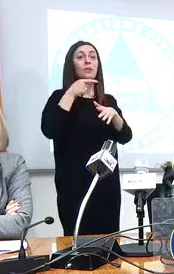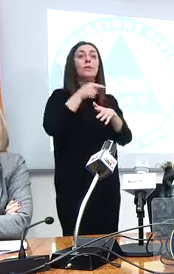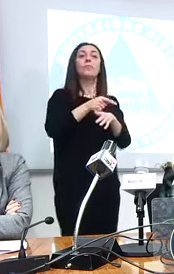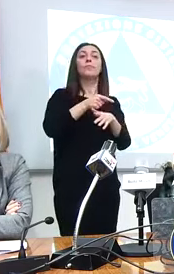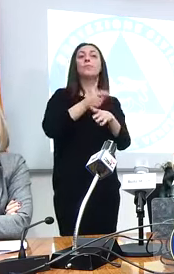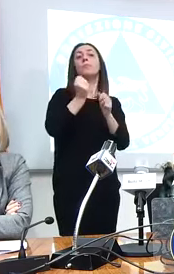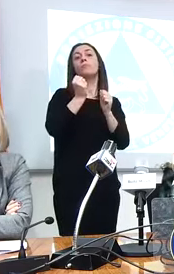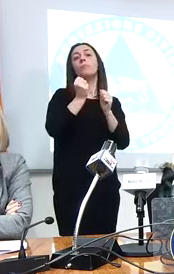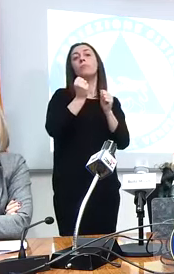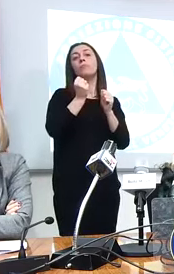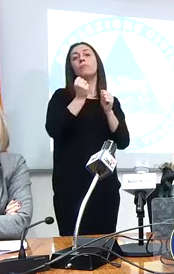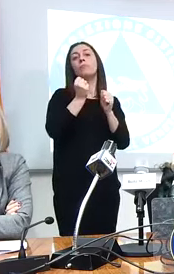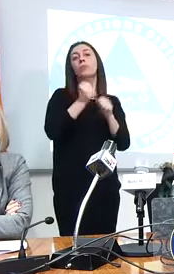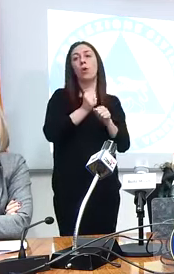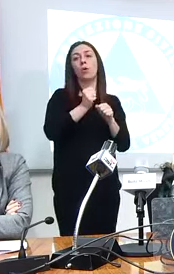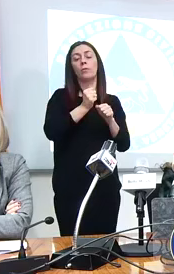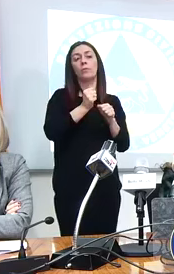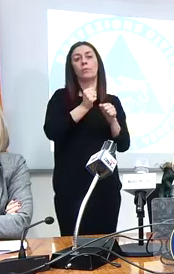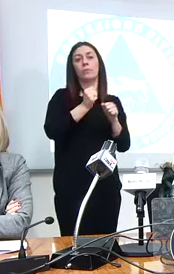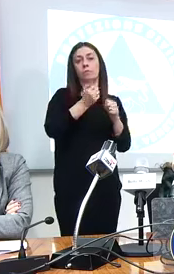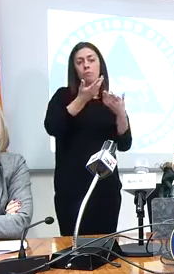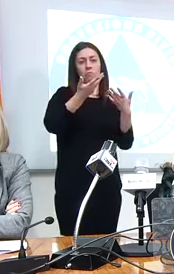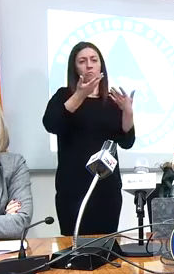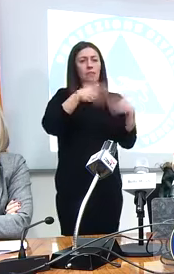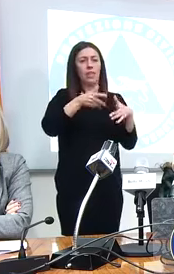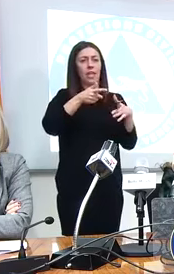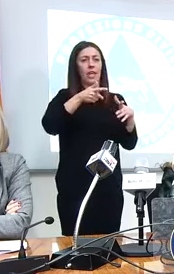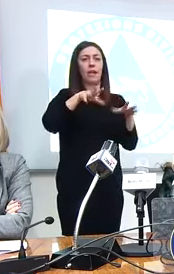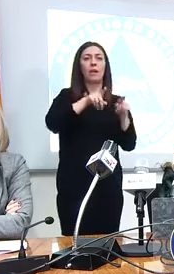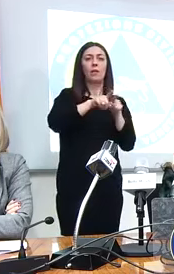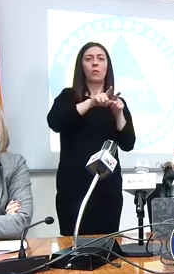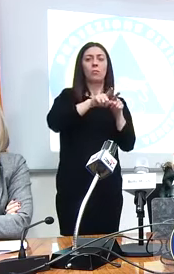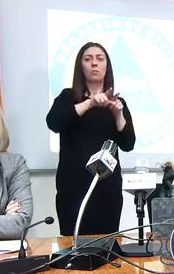che abbiamo avviato. Ci mancano